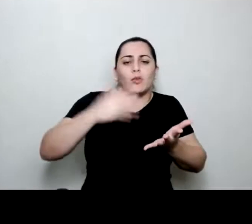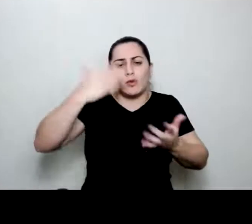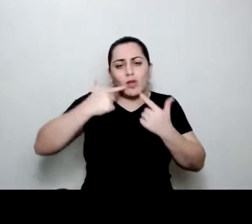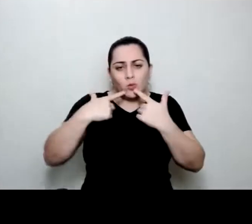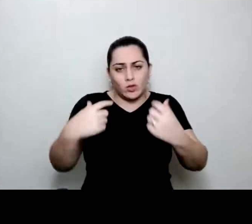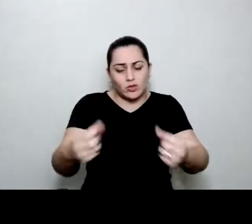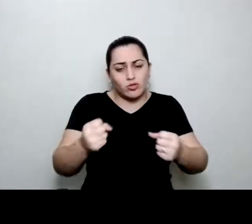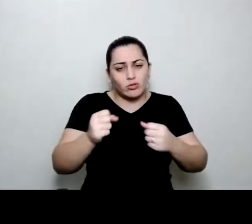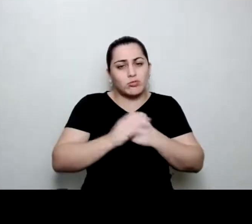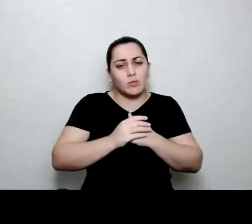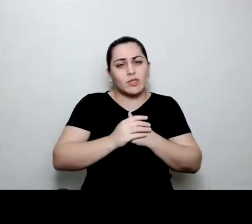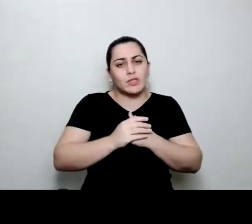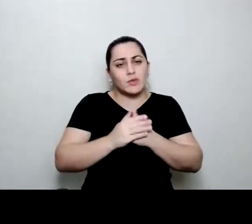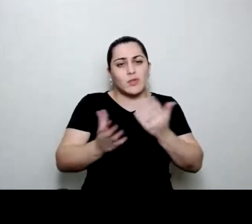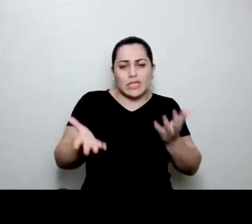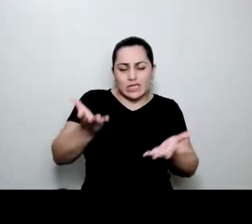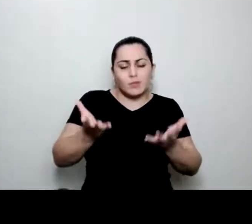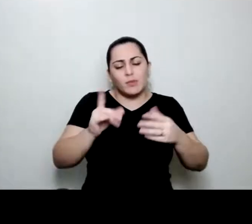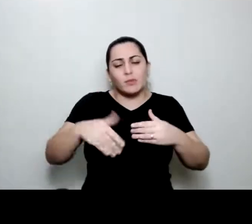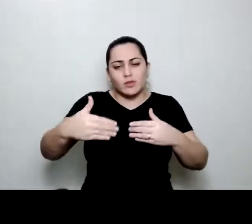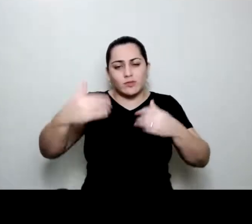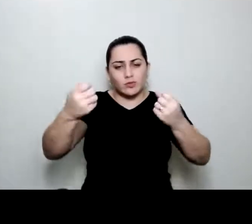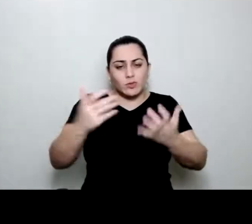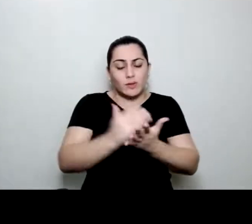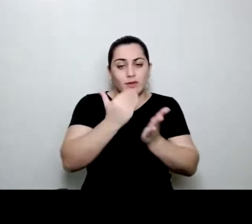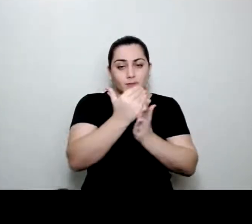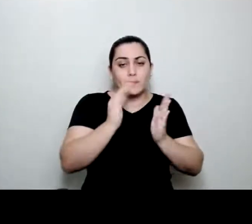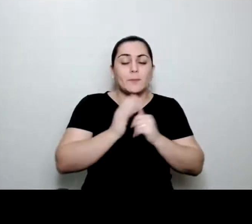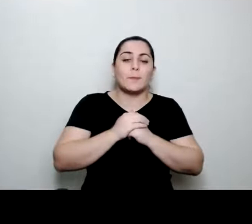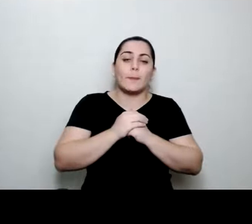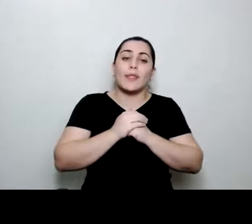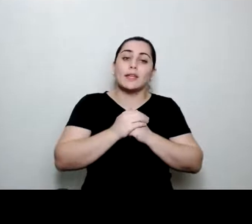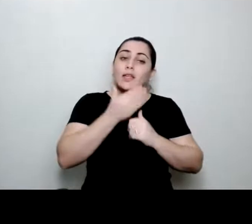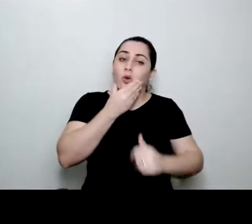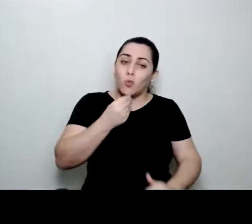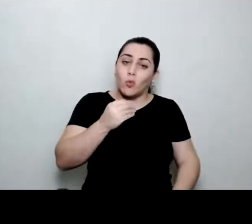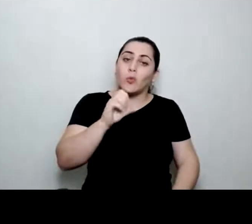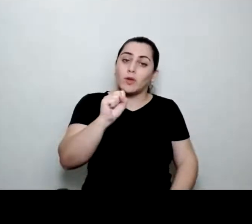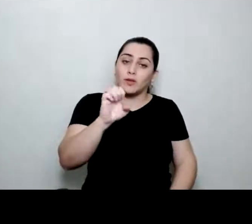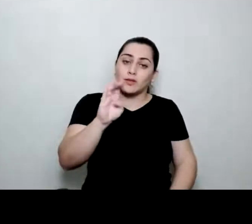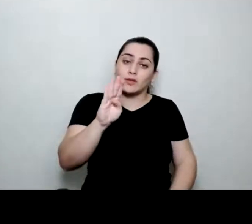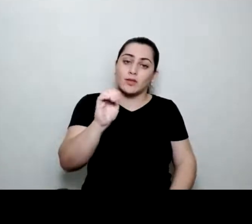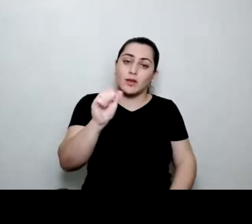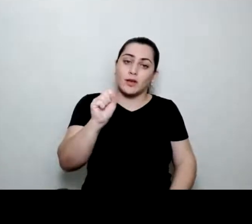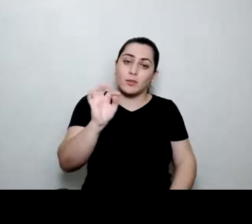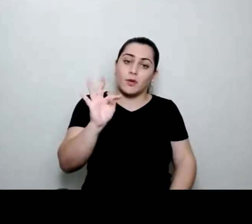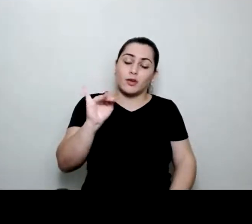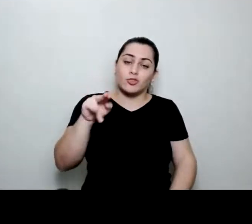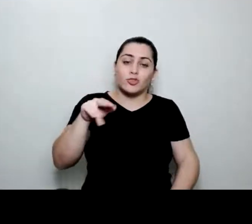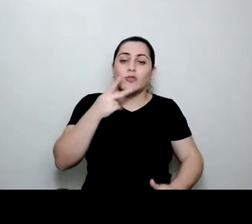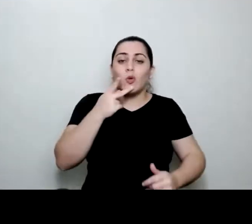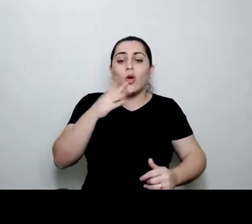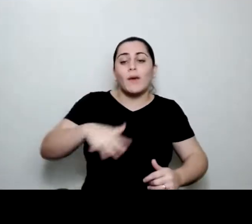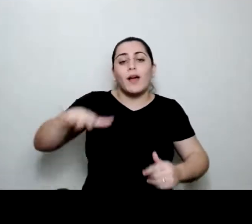um ponto pacífico aqui, mas eu vou falar disso mais para frente. Mas, de todo modo, como o Sebastião falou, a documentação linguística é um campo da linguística que